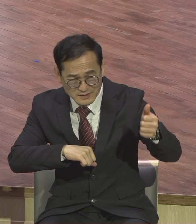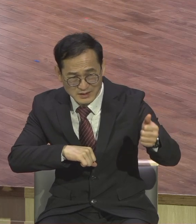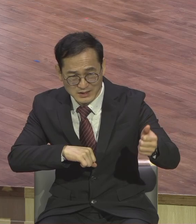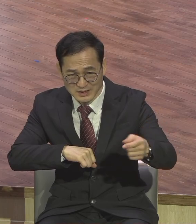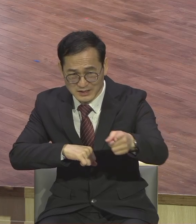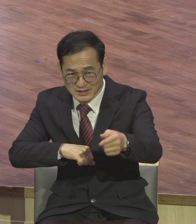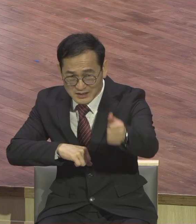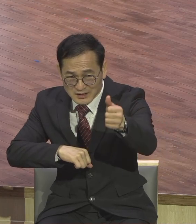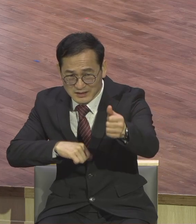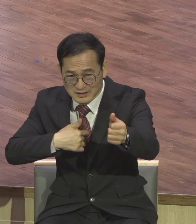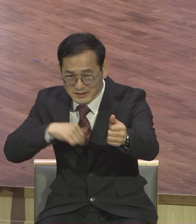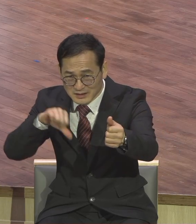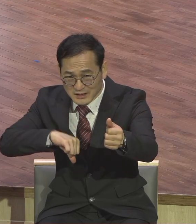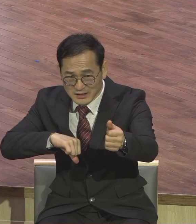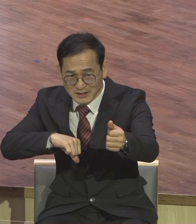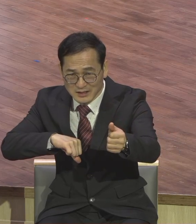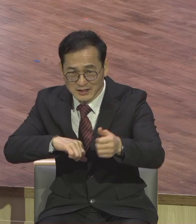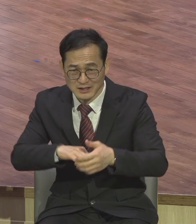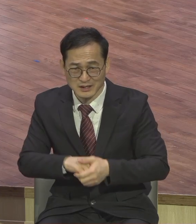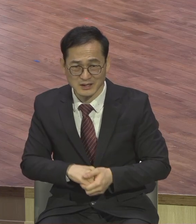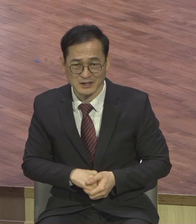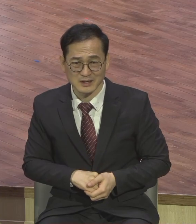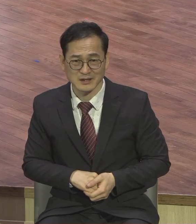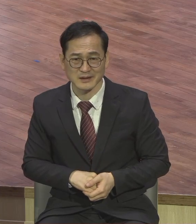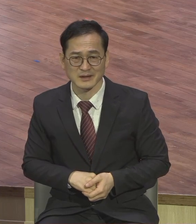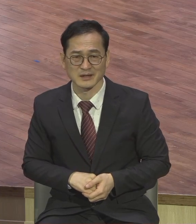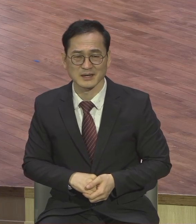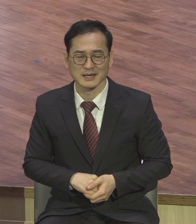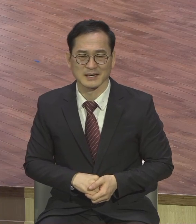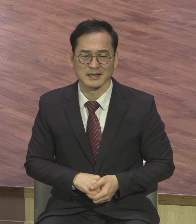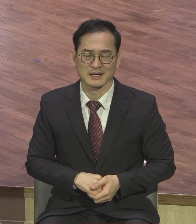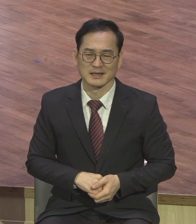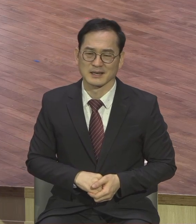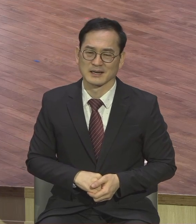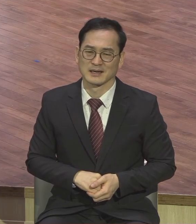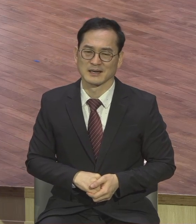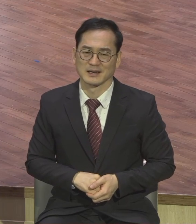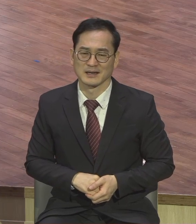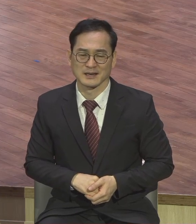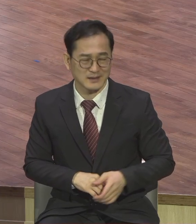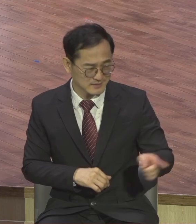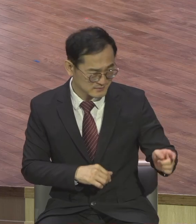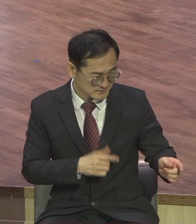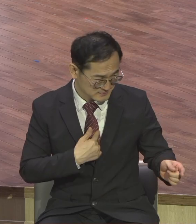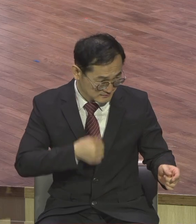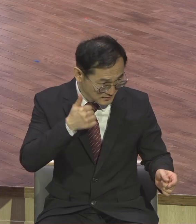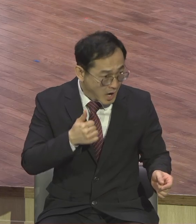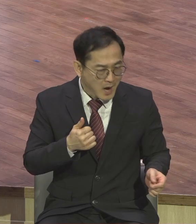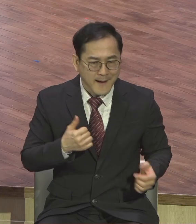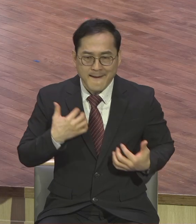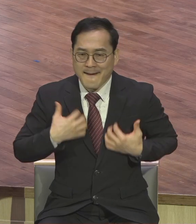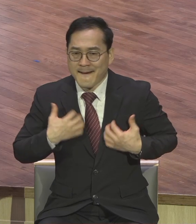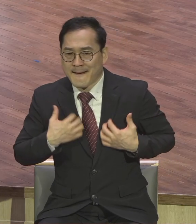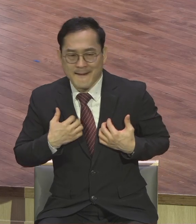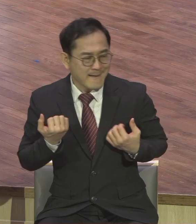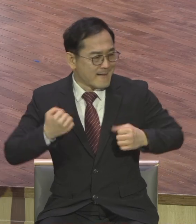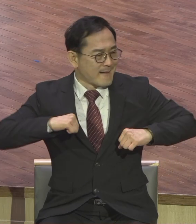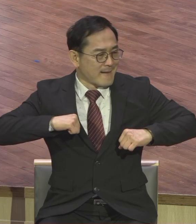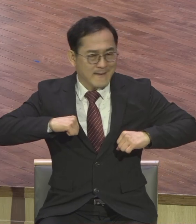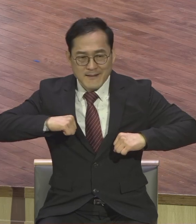난 저보다 훨씬 나아. 그래서 뚝 떨어집니다. 열등의식, 우울의식, 왔다 갔다 왔다 갔다.